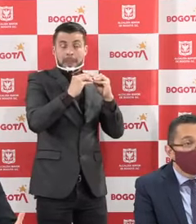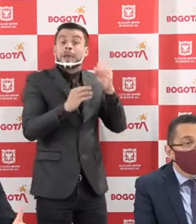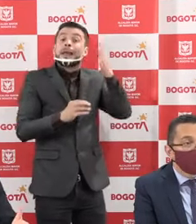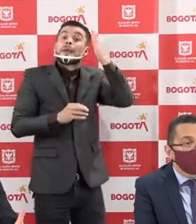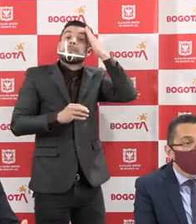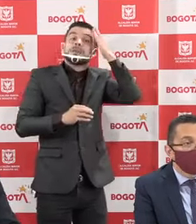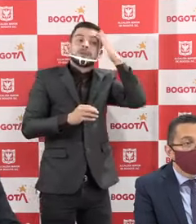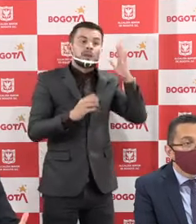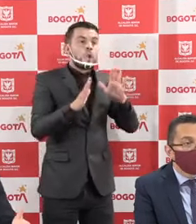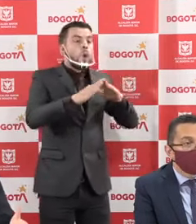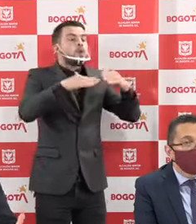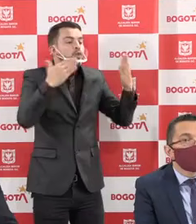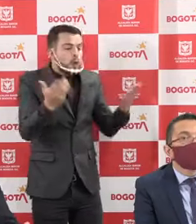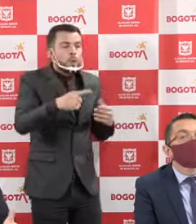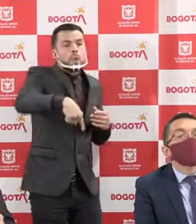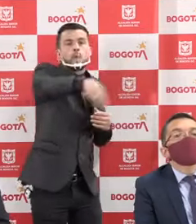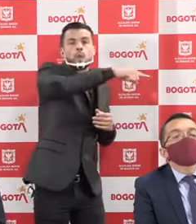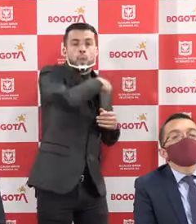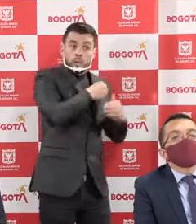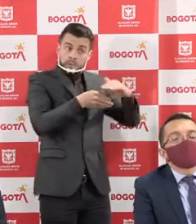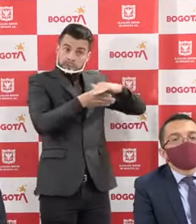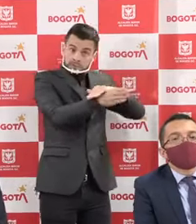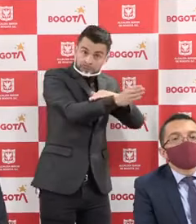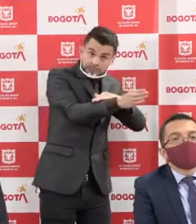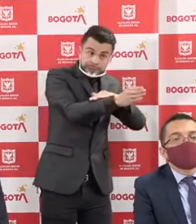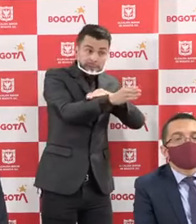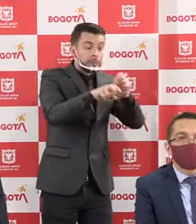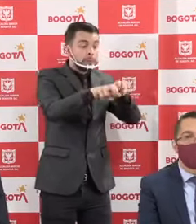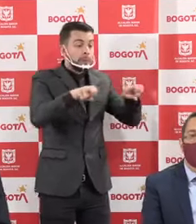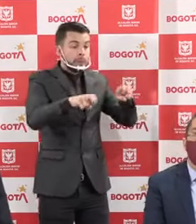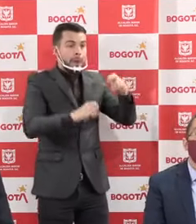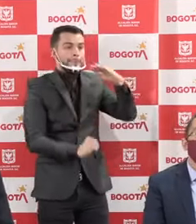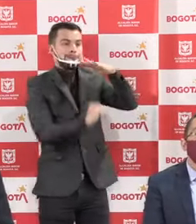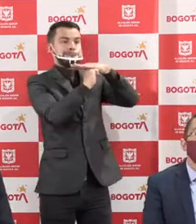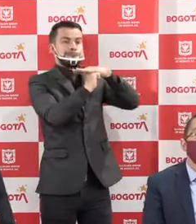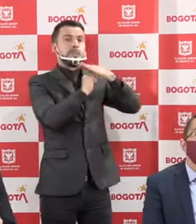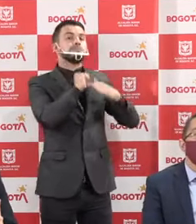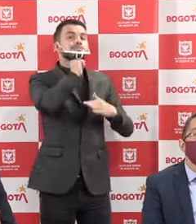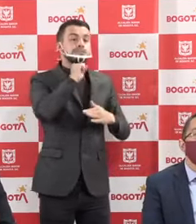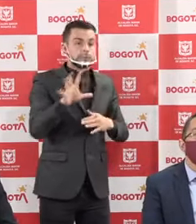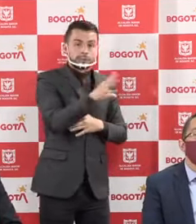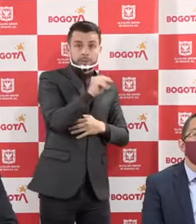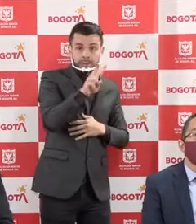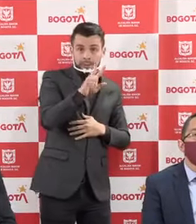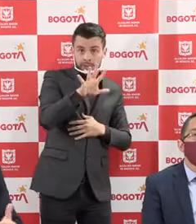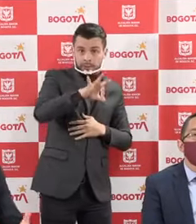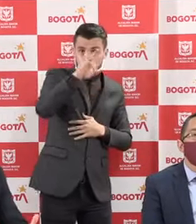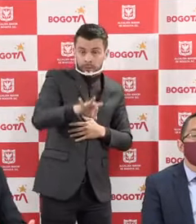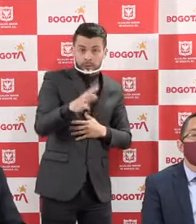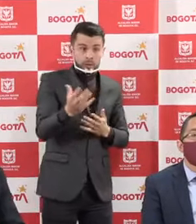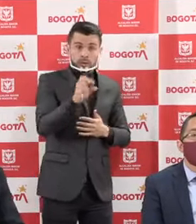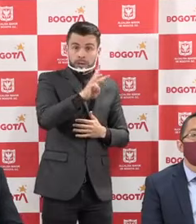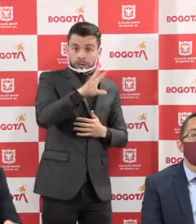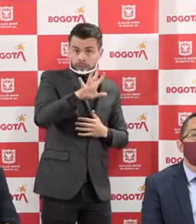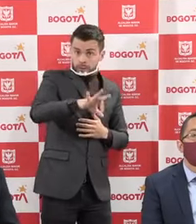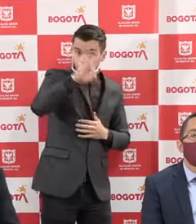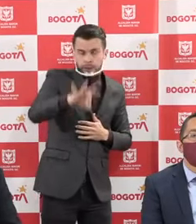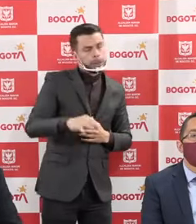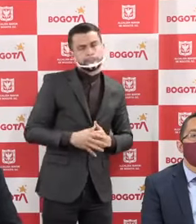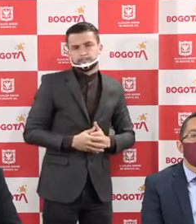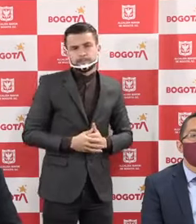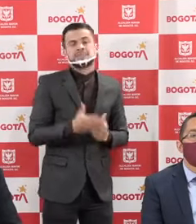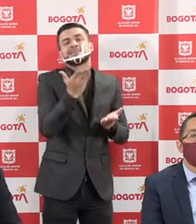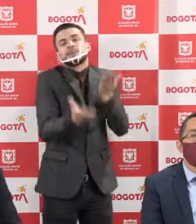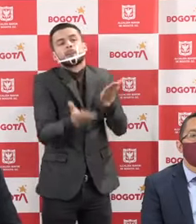espacios presenciales entre el 20 y el 35 por ciento pero dependerá por supuesto de cada centro educativo de su propia infraestructura y de las decisiones